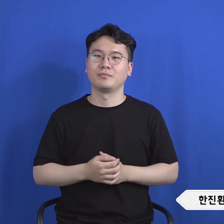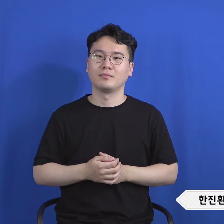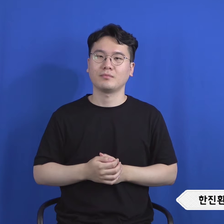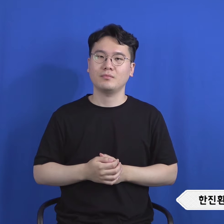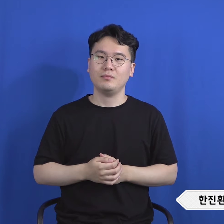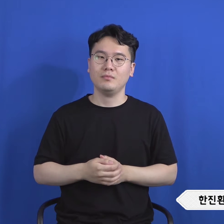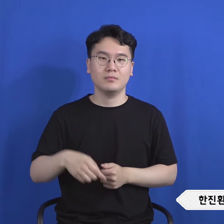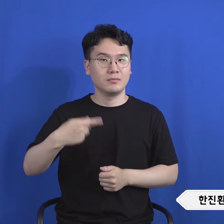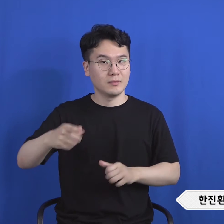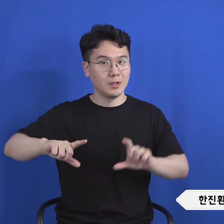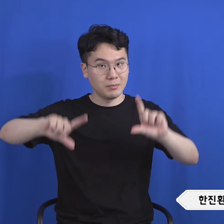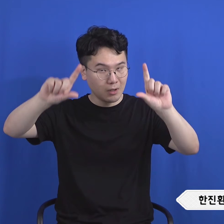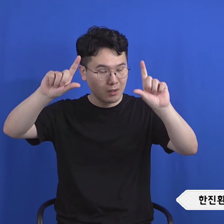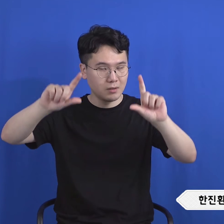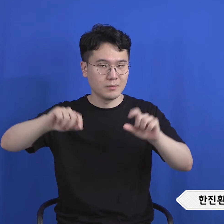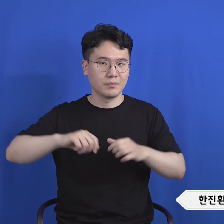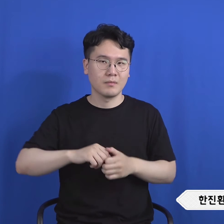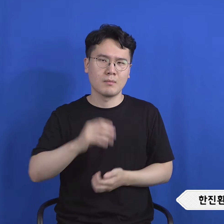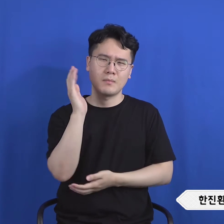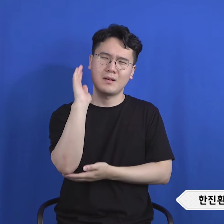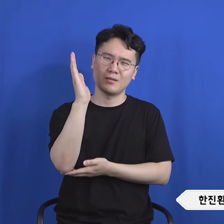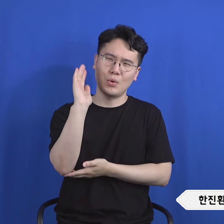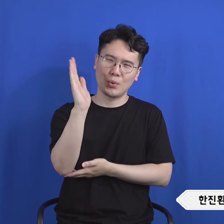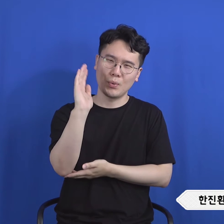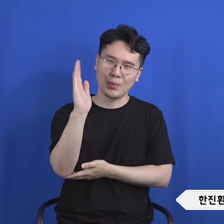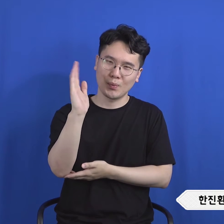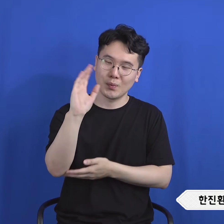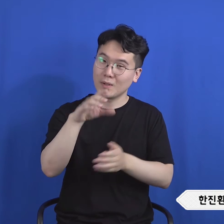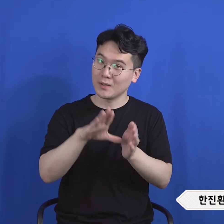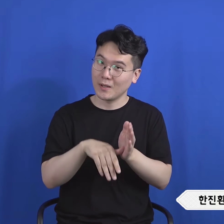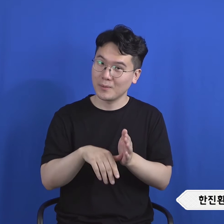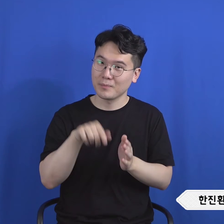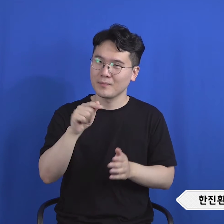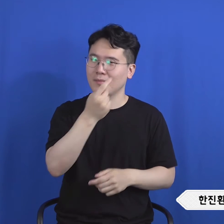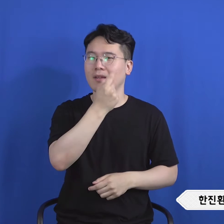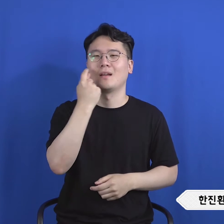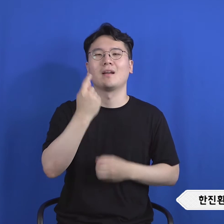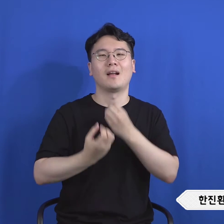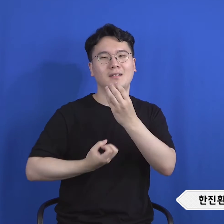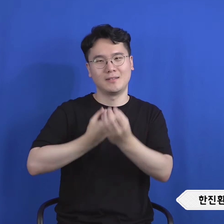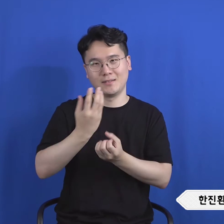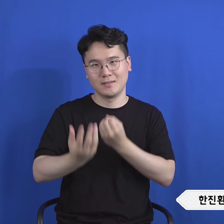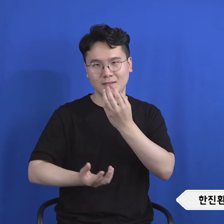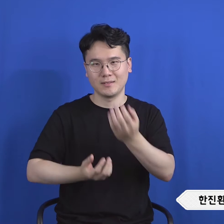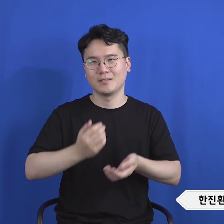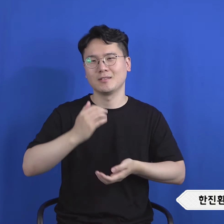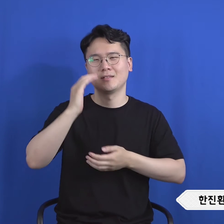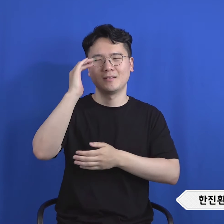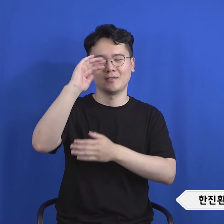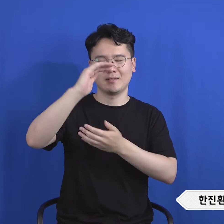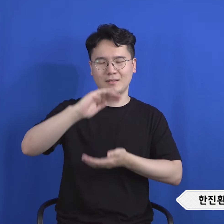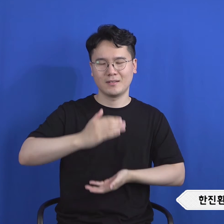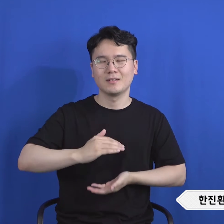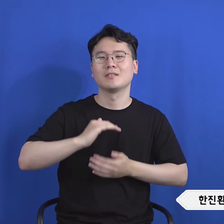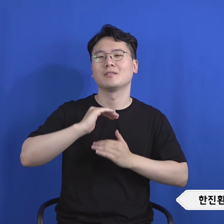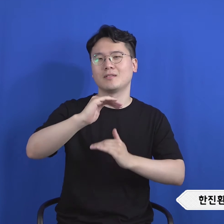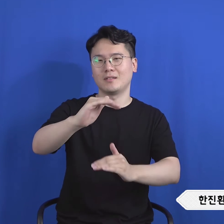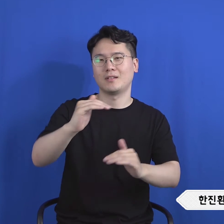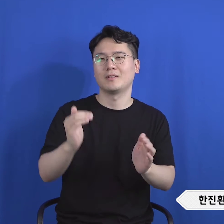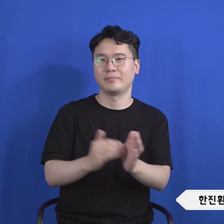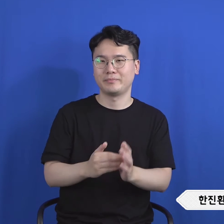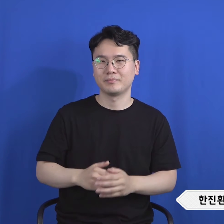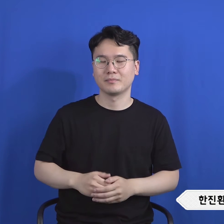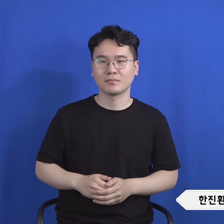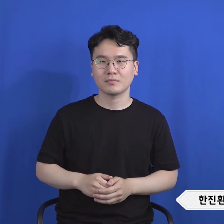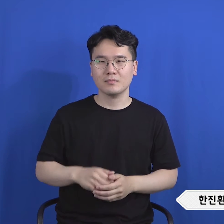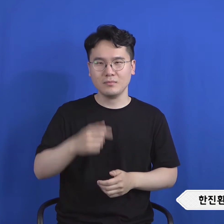그 다음 날 이제 주일날 설교를 하면서 아이들만 목사님이 그 간증을 쭉 했습니다. 예배 다 마치고